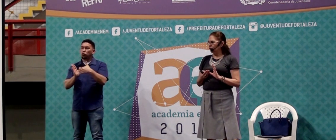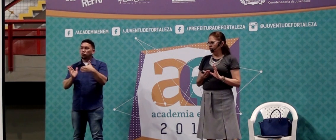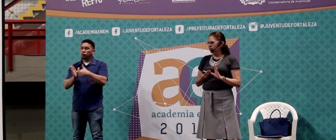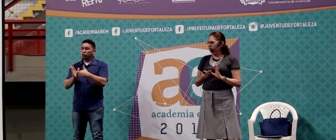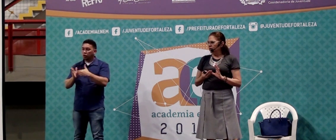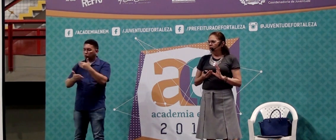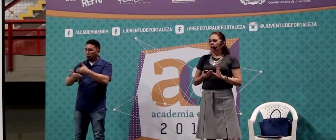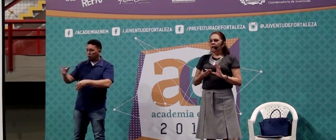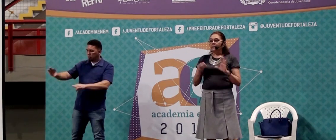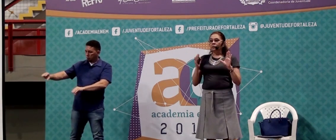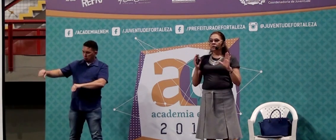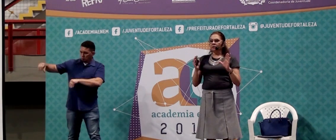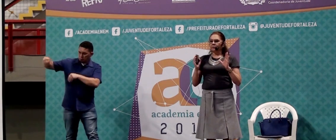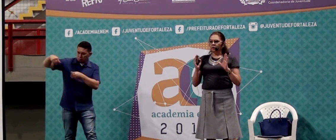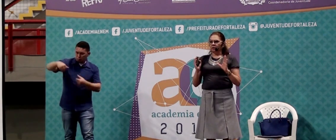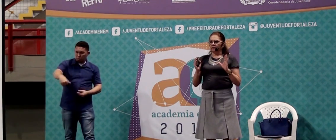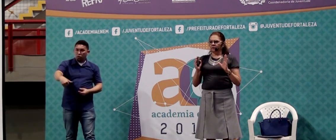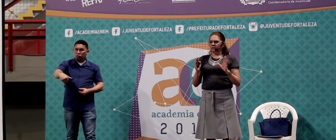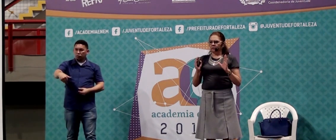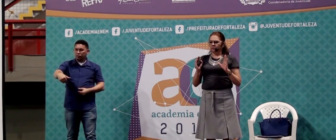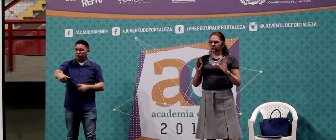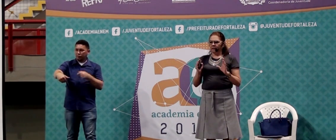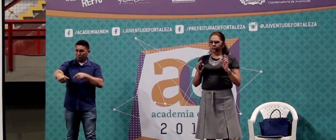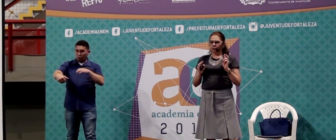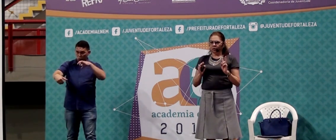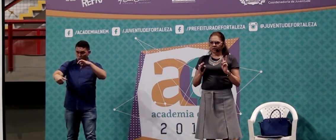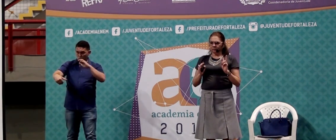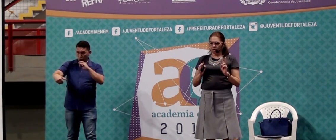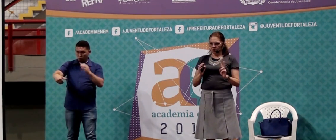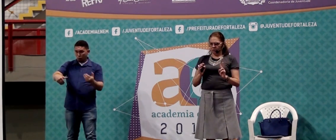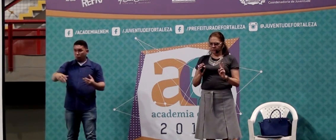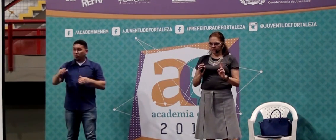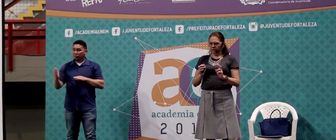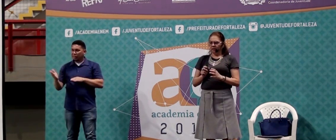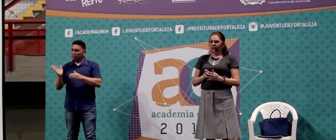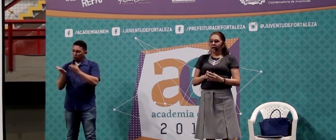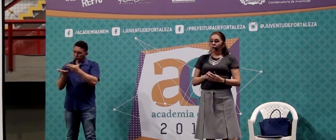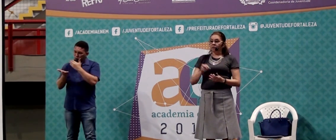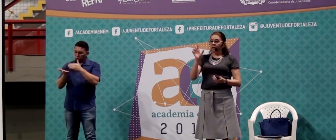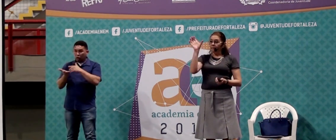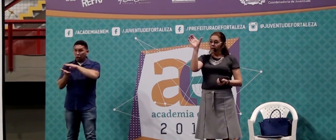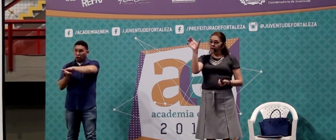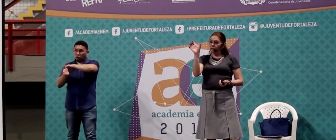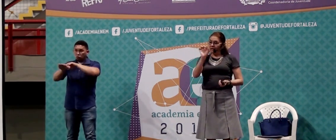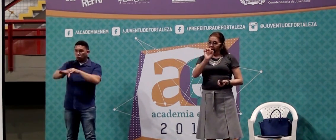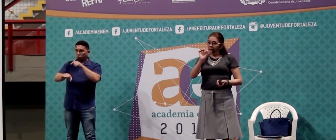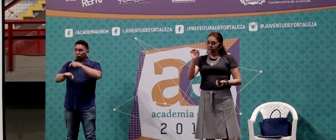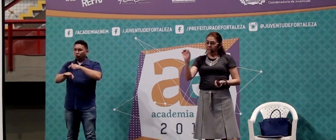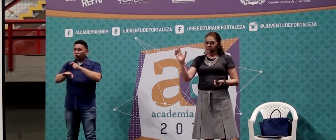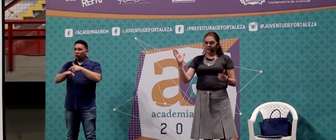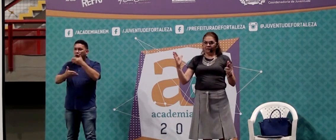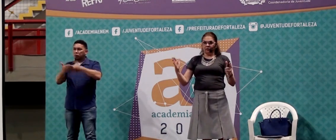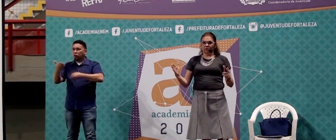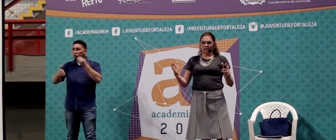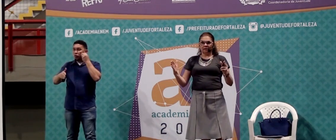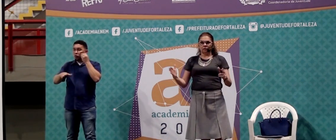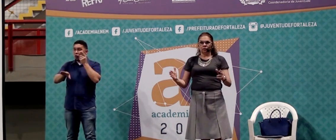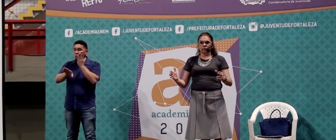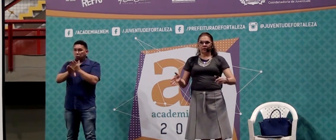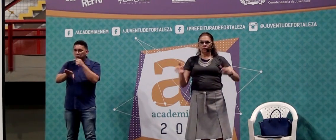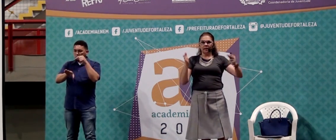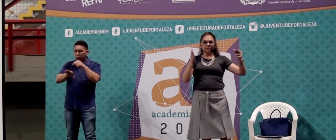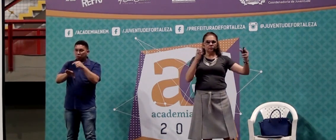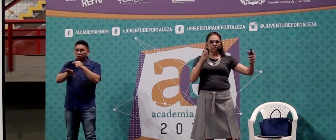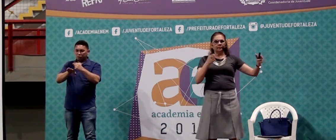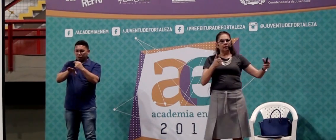de provas. É muito importante você usar por 2 motivos. O tamanho da linha da folha de